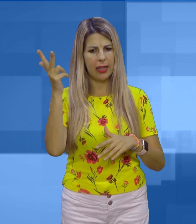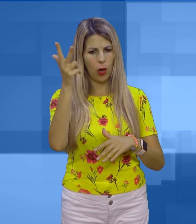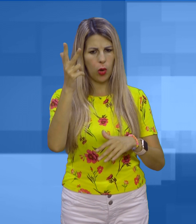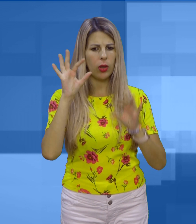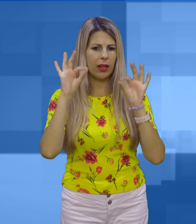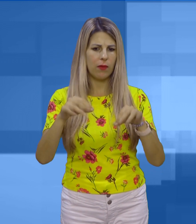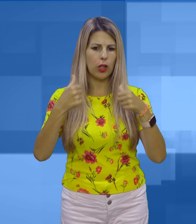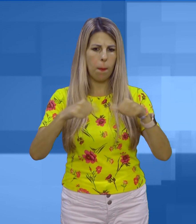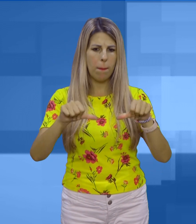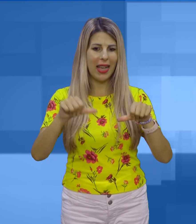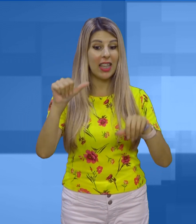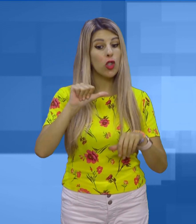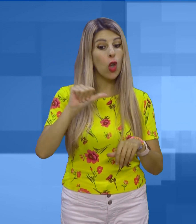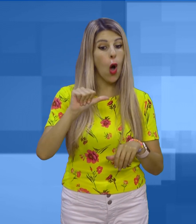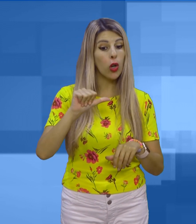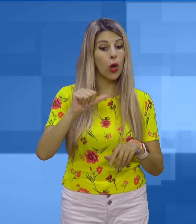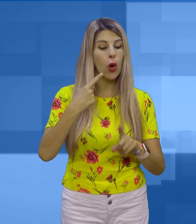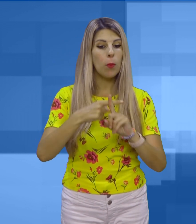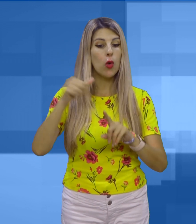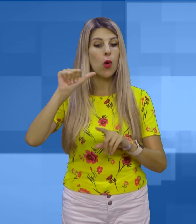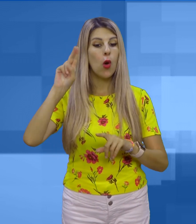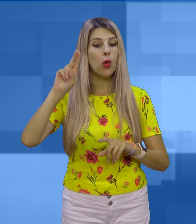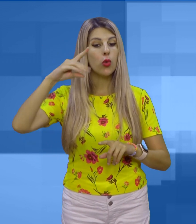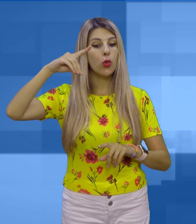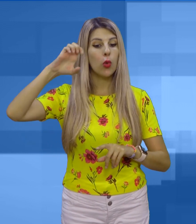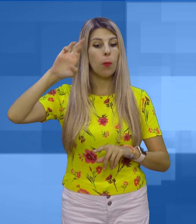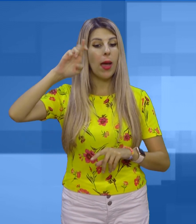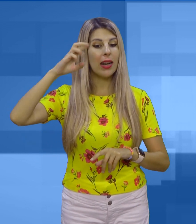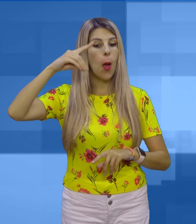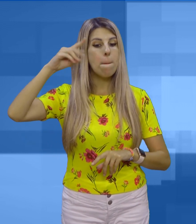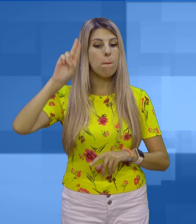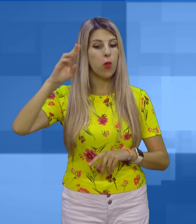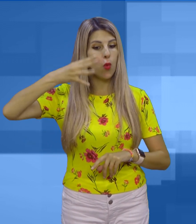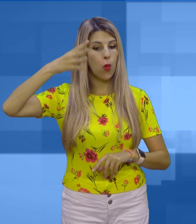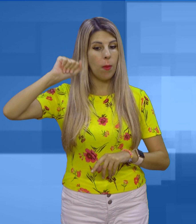proveniente da Fenosu. Sono intervenute anche Forestas e Vigili del Fuoco.